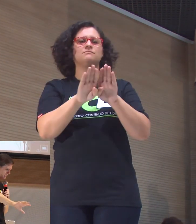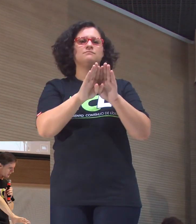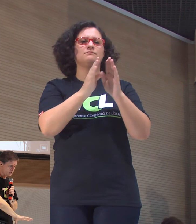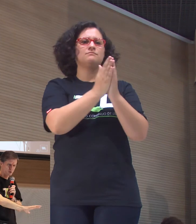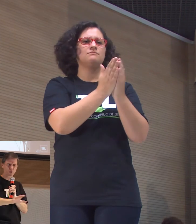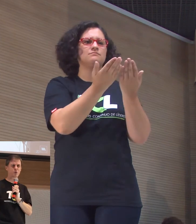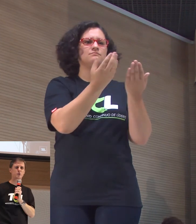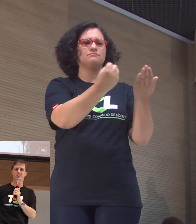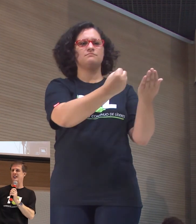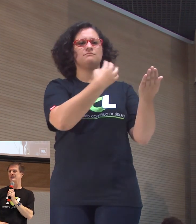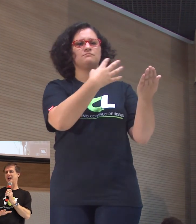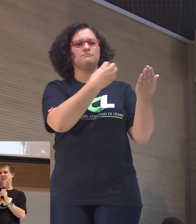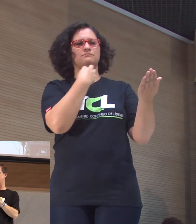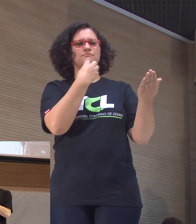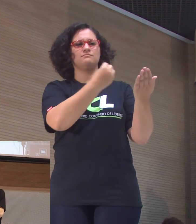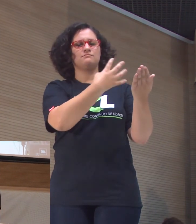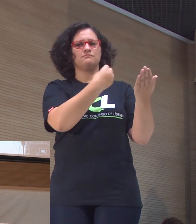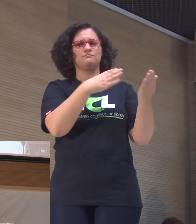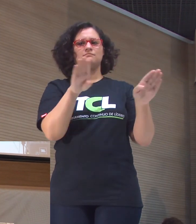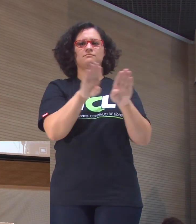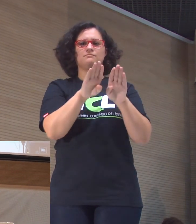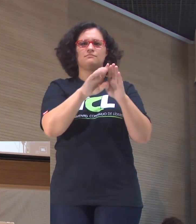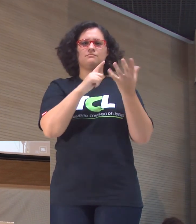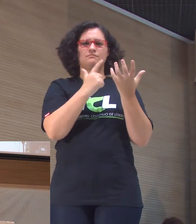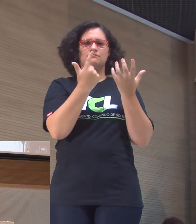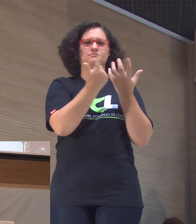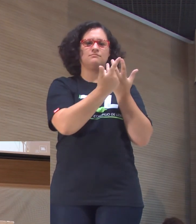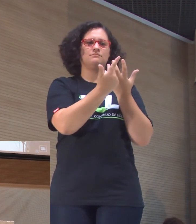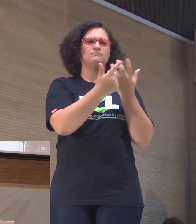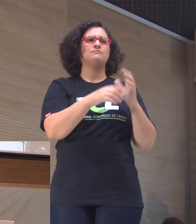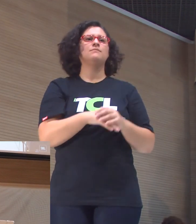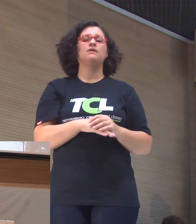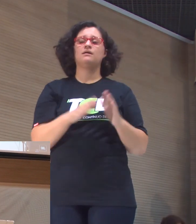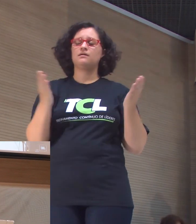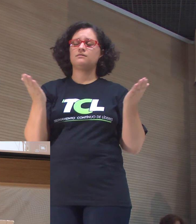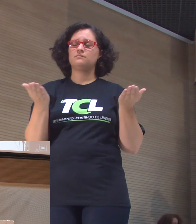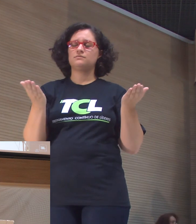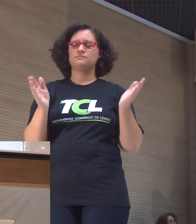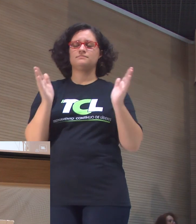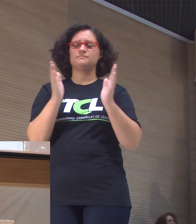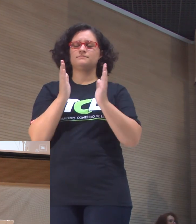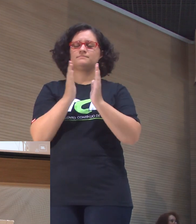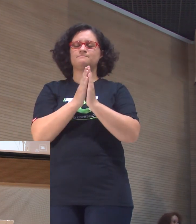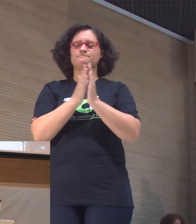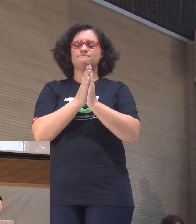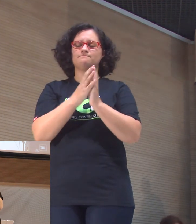pequenos, nos cultos e nas salas de aula. Eu quero orar com você por